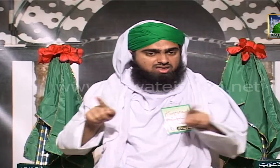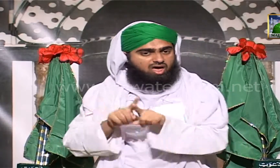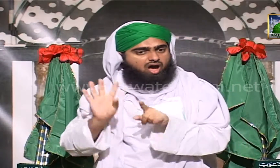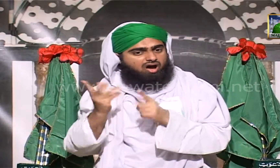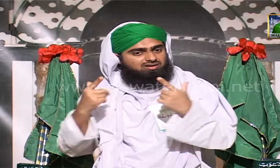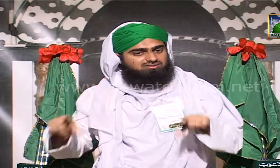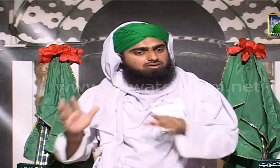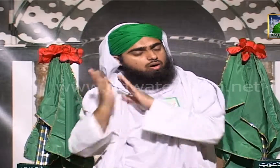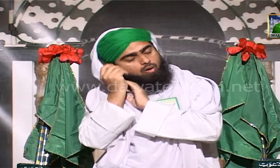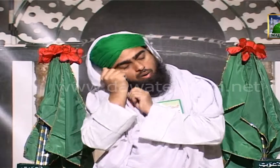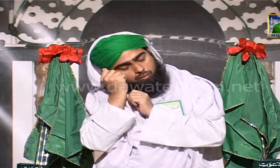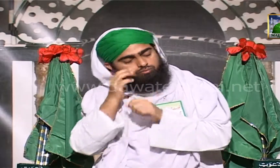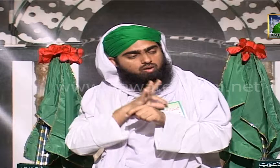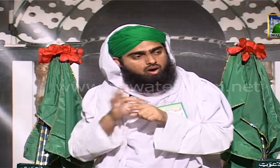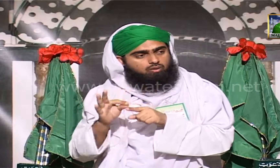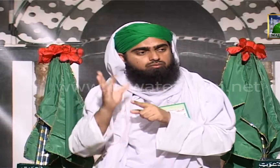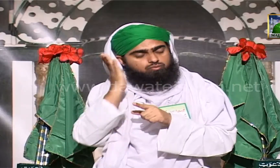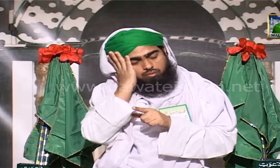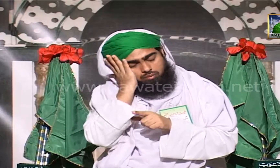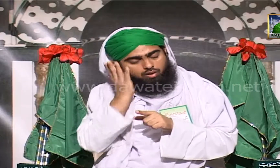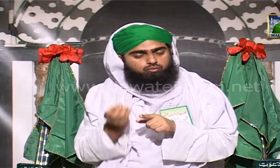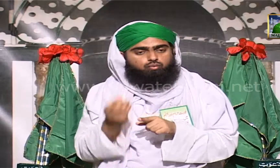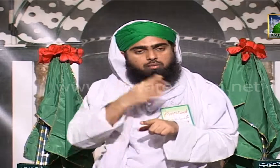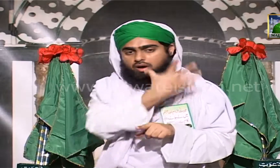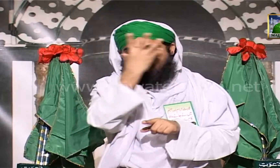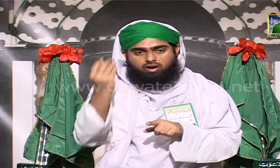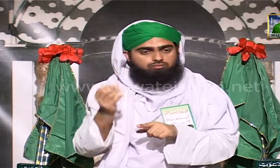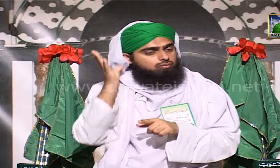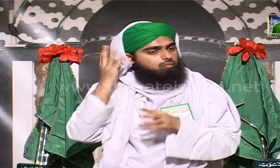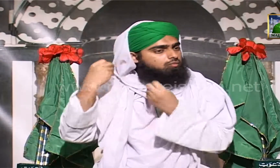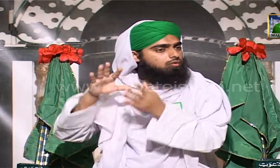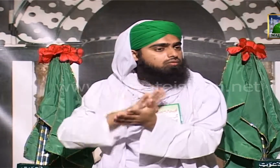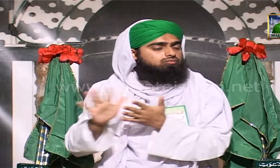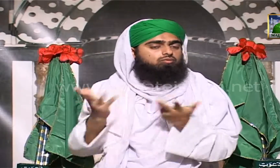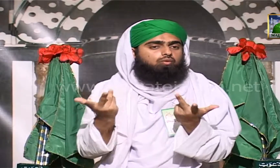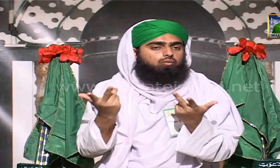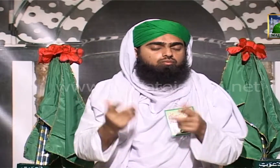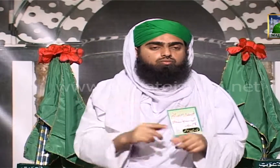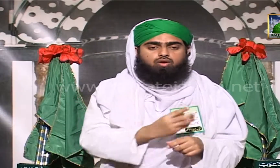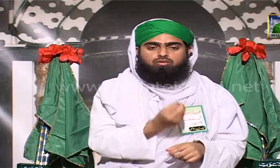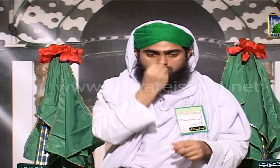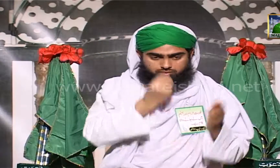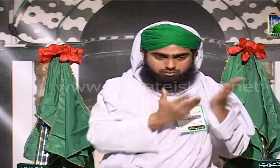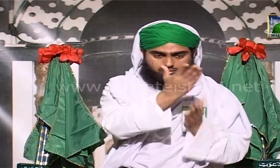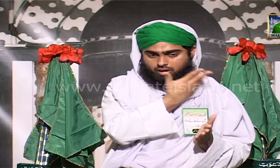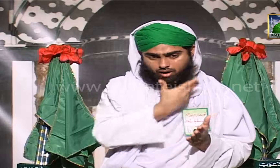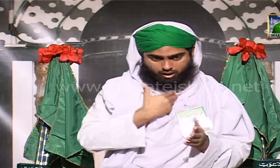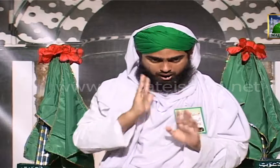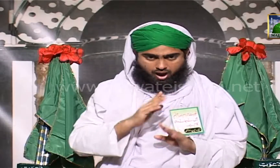بڑی میٹھی ہے, اس میں نمازیں بھی قضا کریں گے. جنت بھی چاہیے اور جناب والا جھوٹ بھی بولنا ہے. جنت